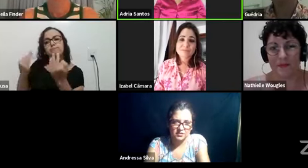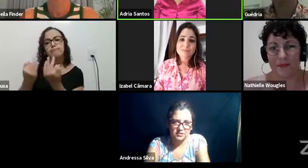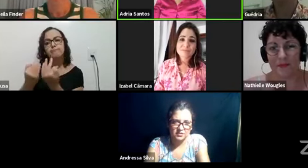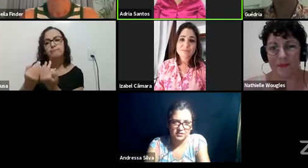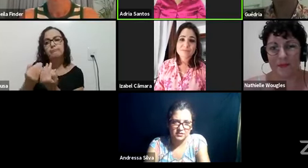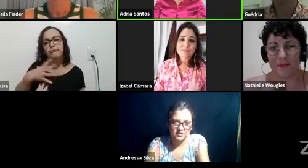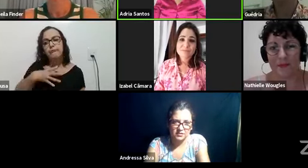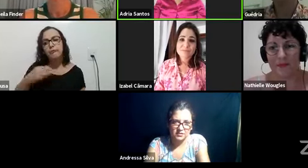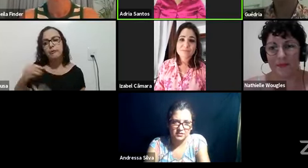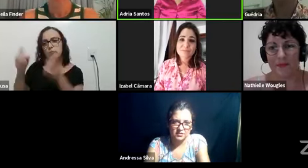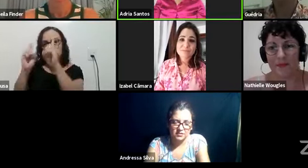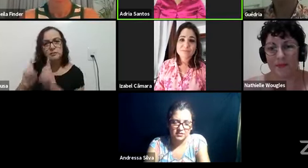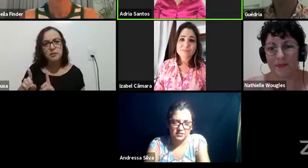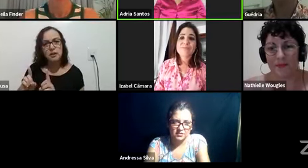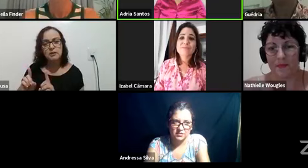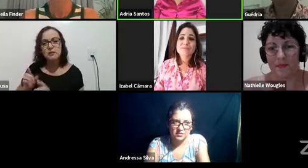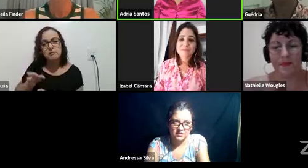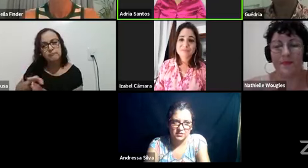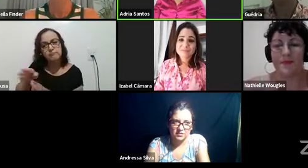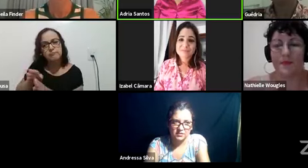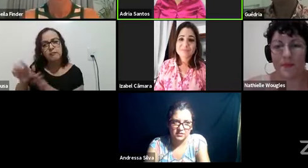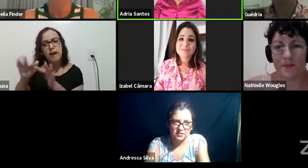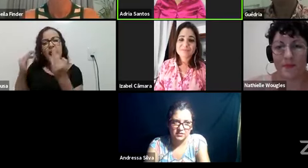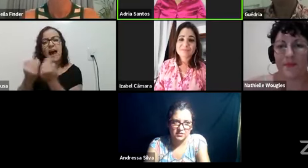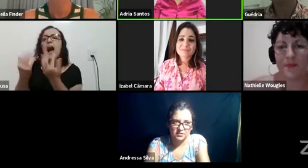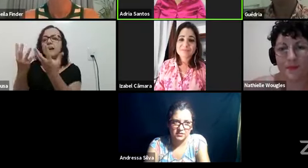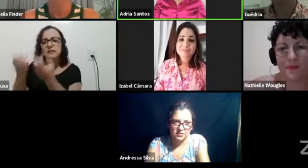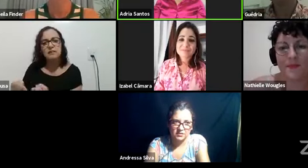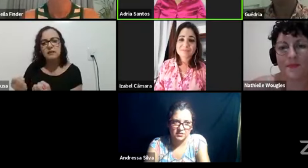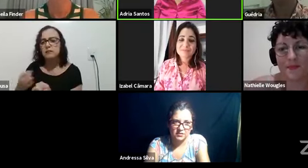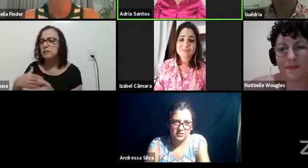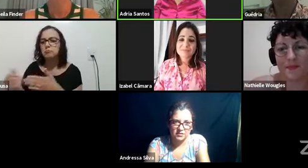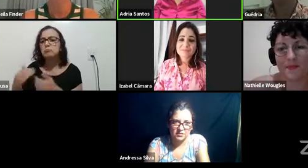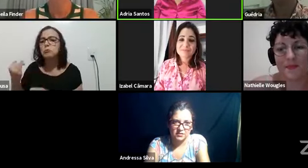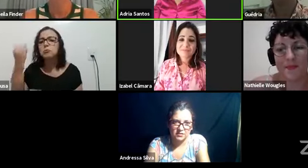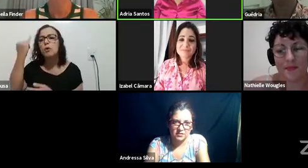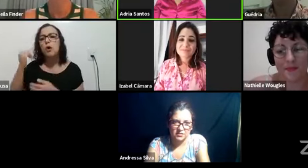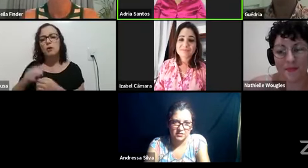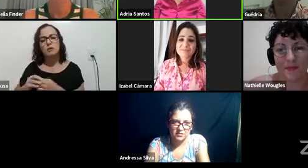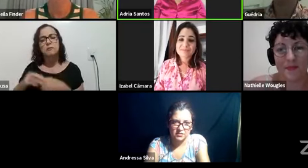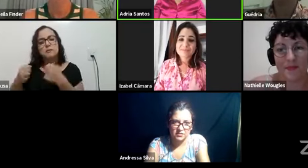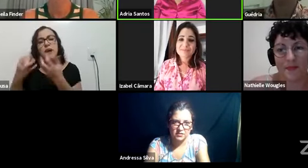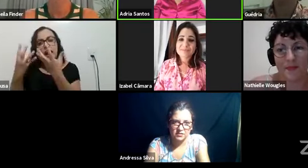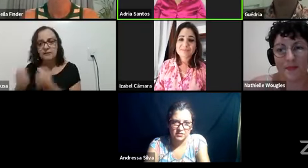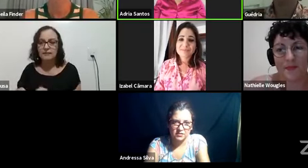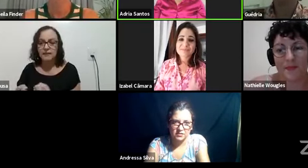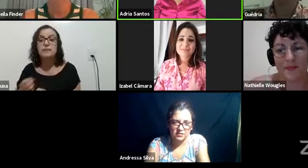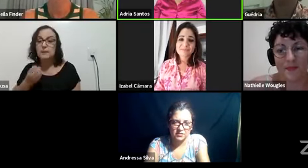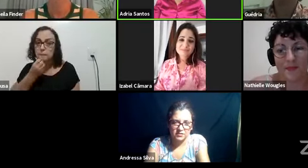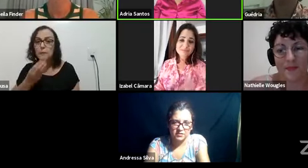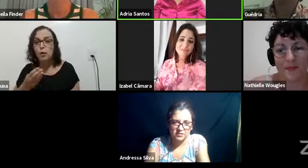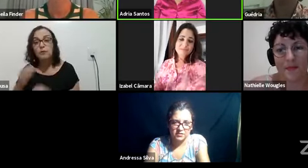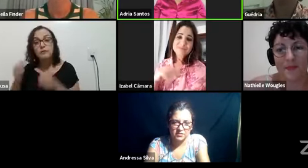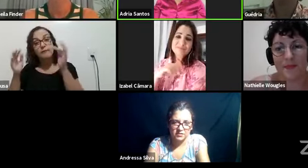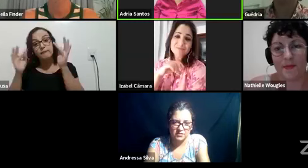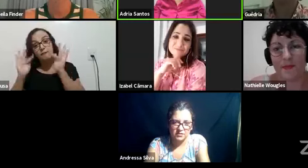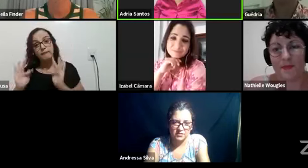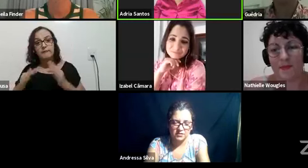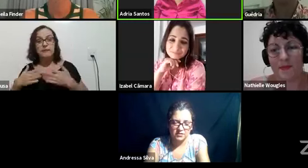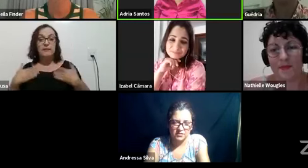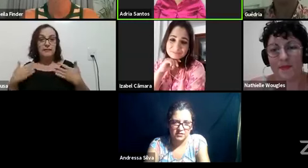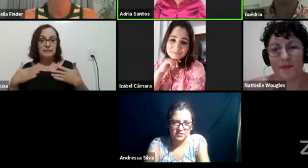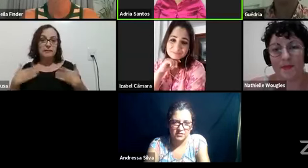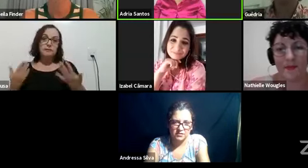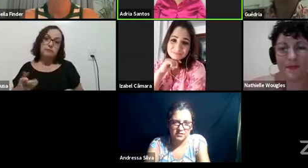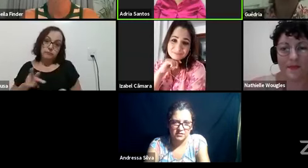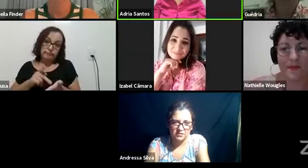jeito, aceitar a pessoa do jeito que ela é, né? Porque isso deixa a gente feliz, isso só faz a